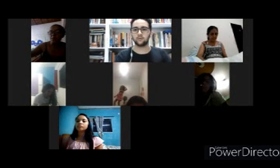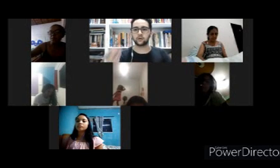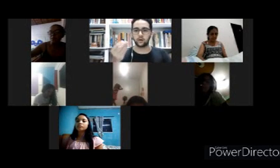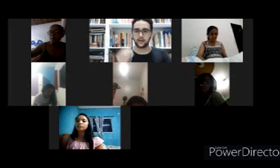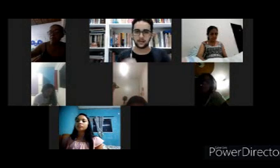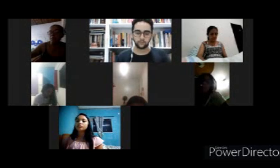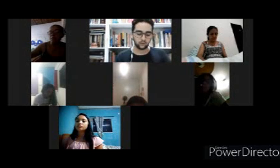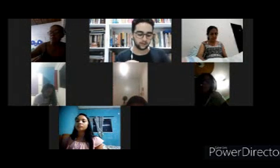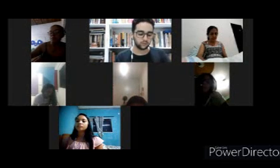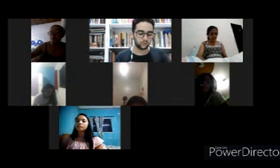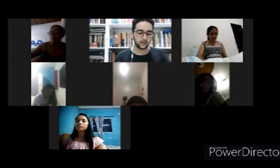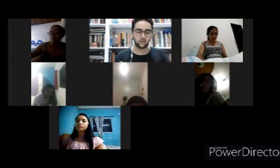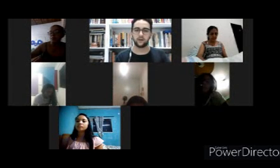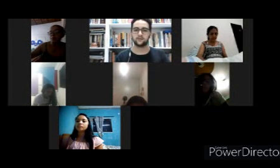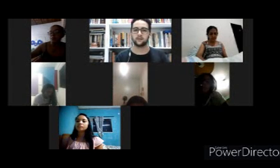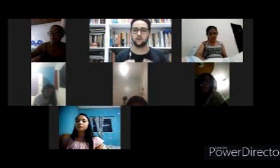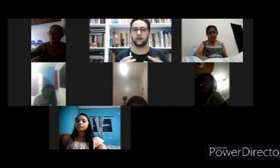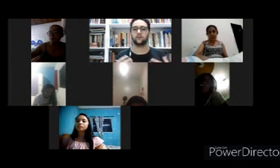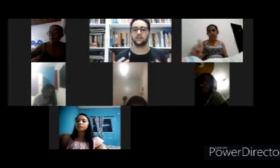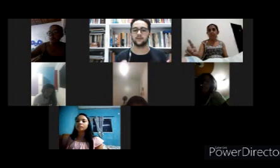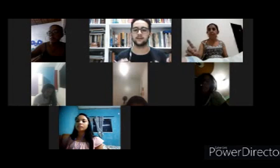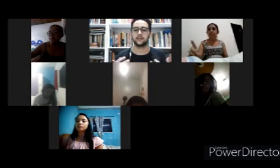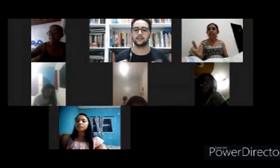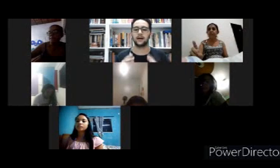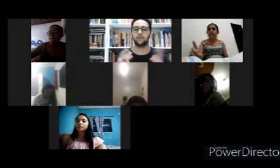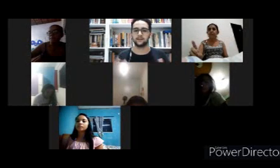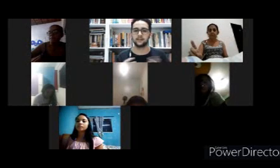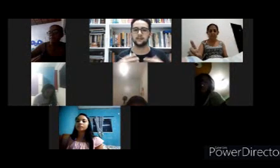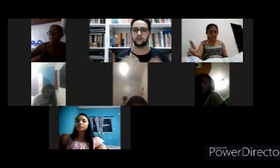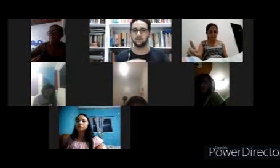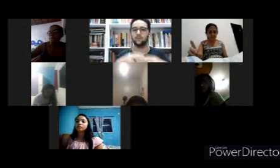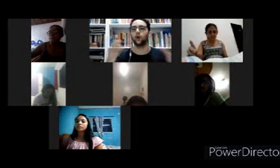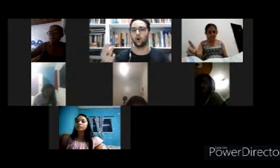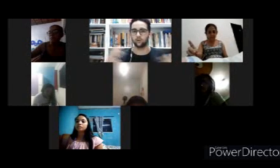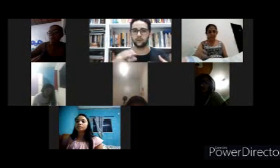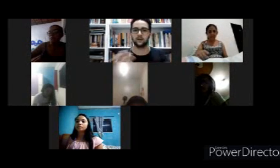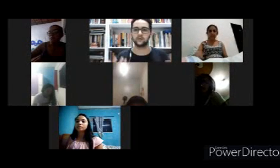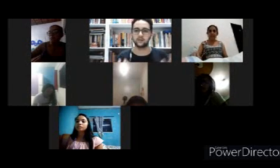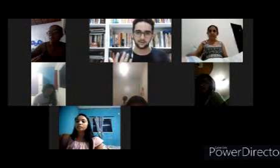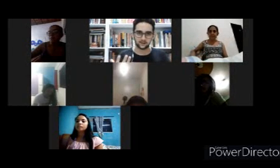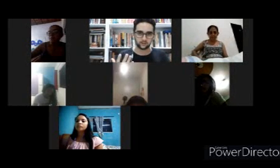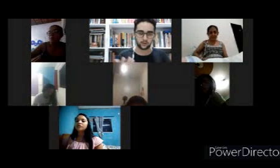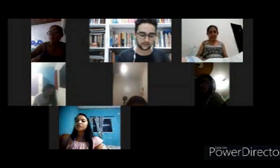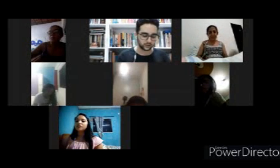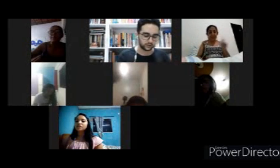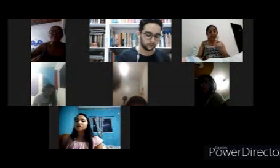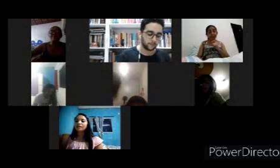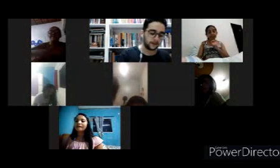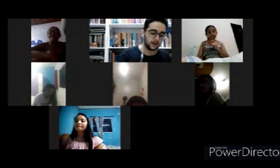Então, só recapitulando o que é que eu faço, que eu quero que vocês façam nessa apresentação, nesse monólogo, né, que é vocês fazendo e eu assistindo.